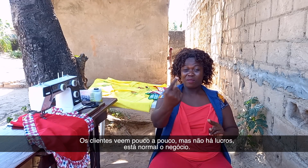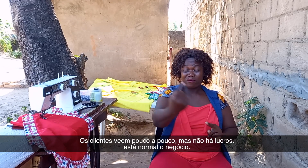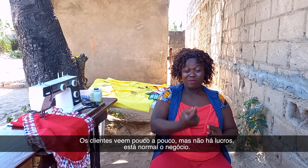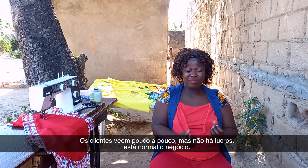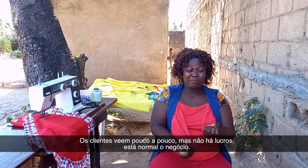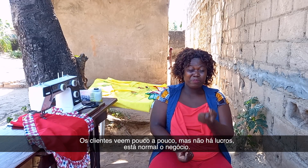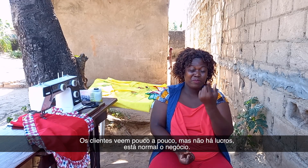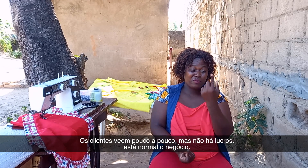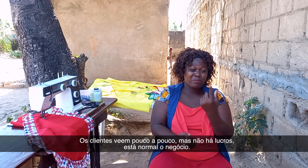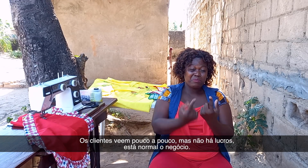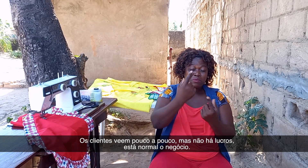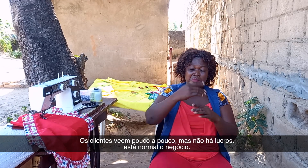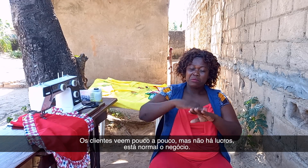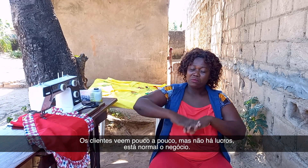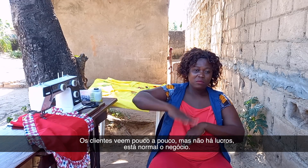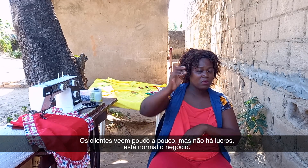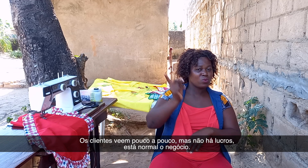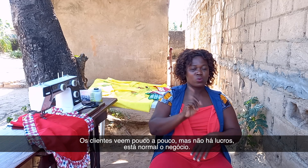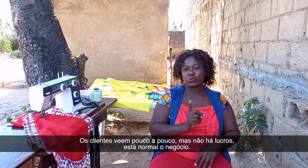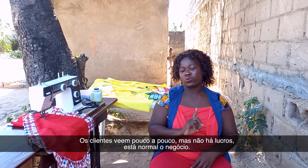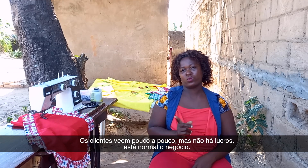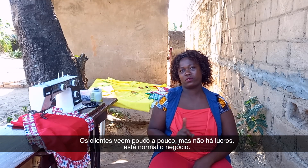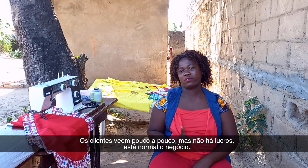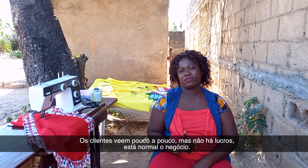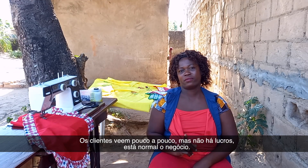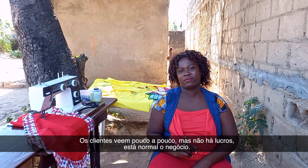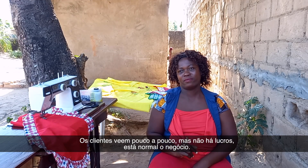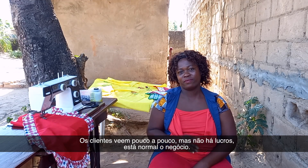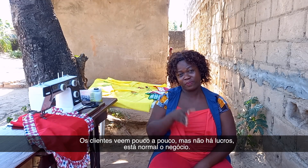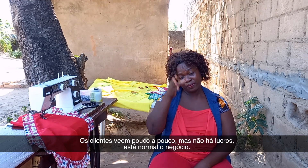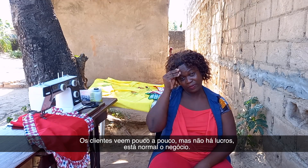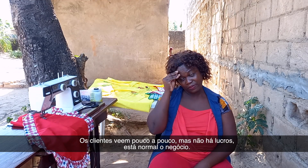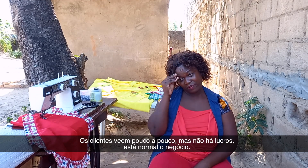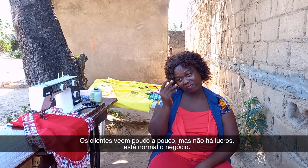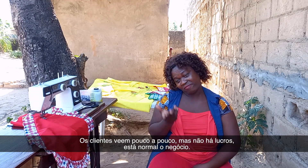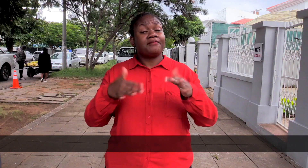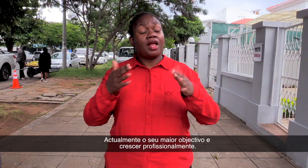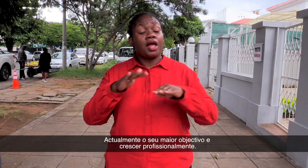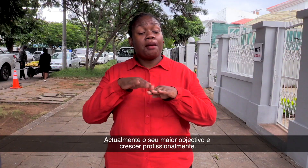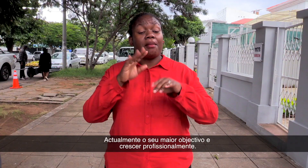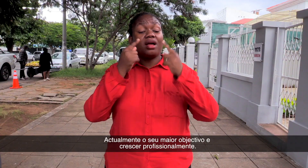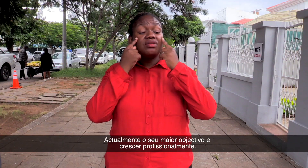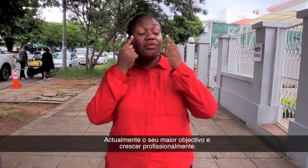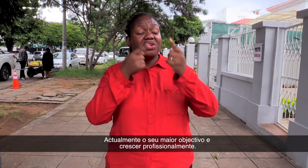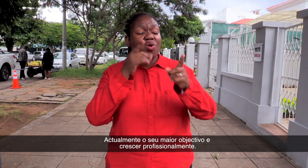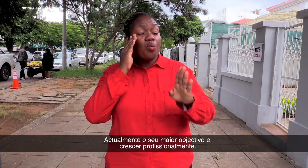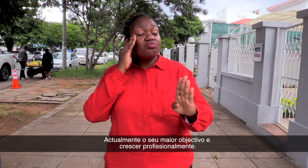Os clientes vêm pouco a pouco. Mas não há lucros. Está normal o negócio. Atualmente, o seu maior